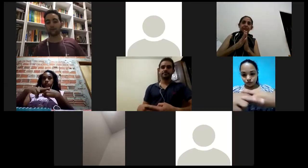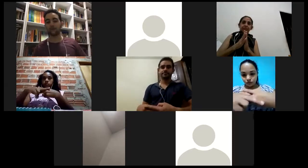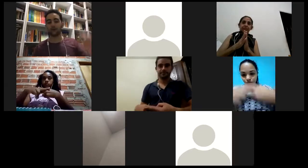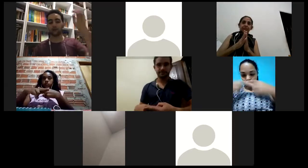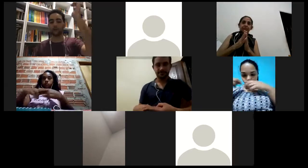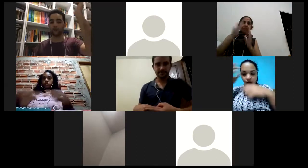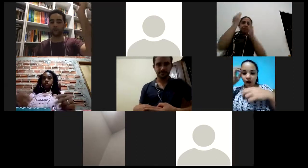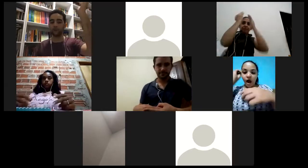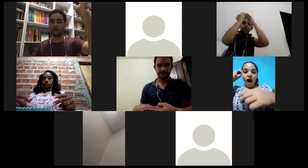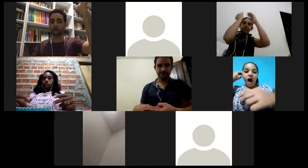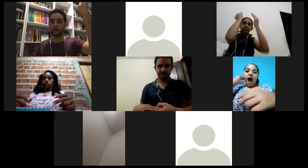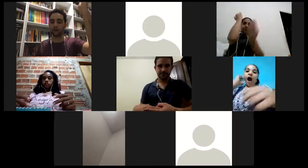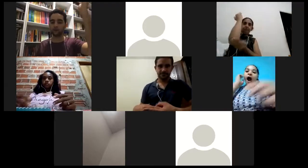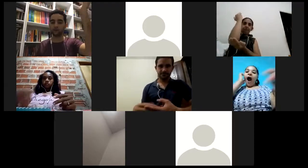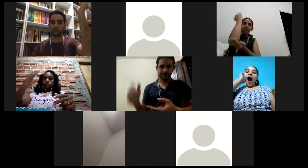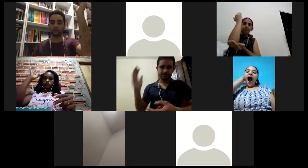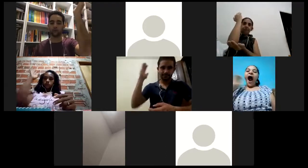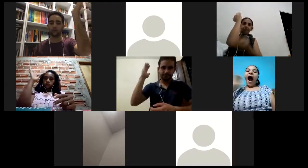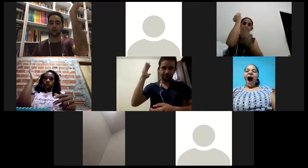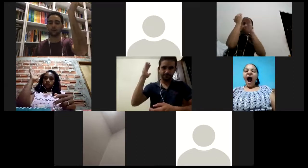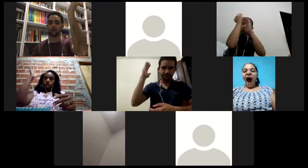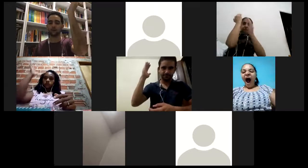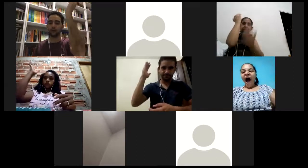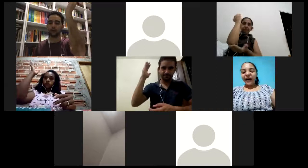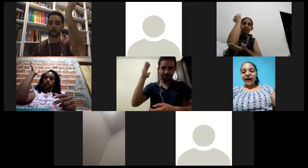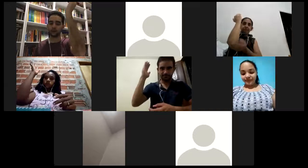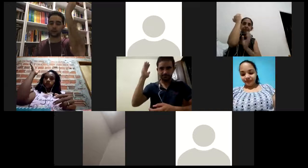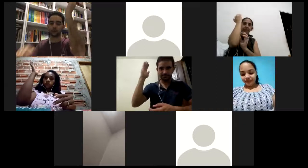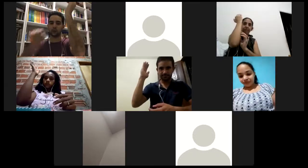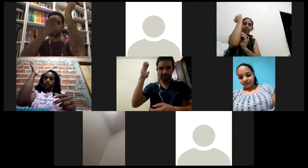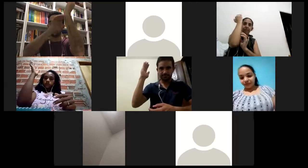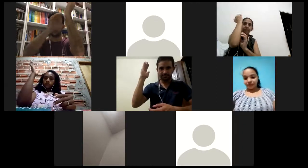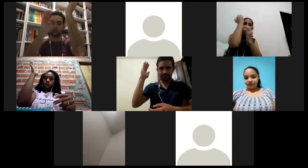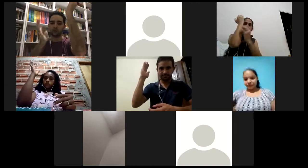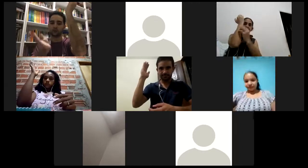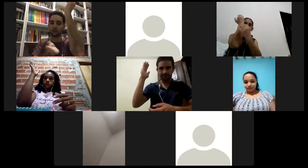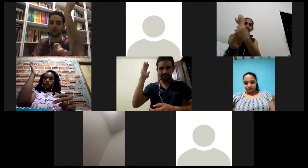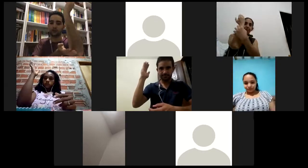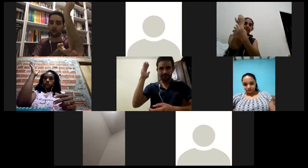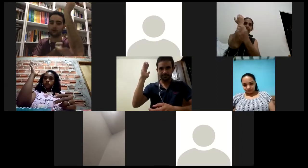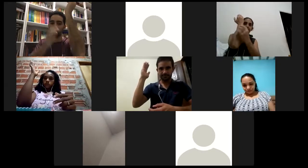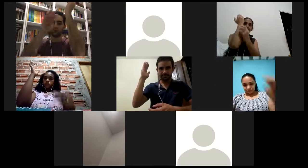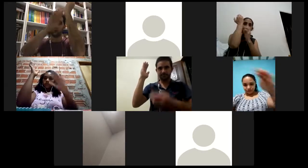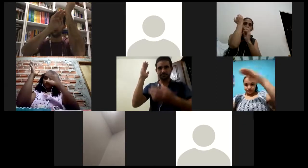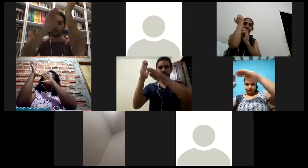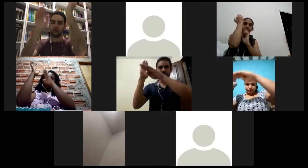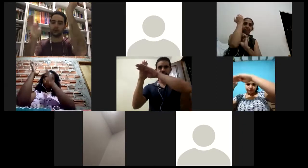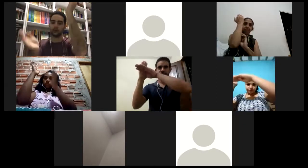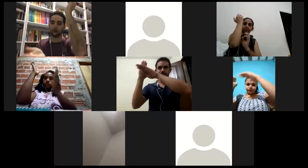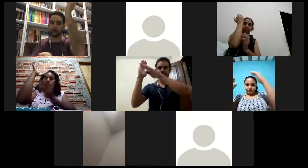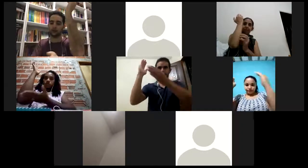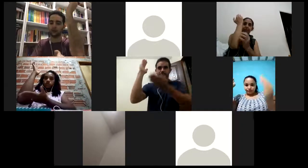Jaca, eu vou também erguer um braço, como o abacaxi, só que eu vou fazer um movimento de